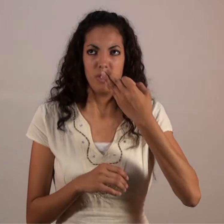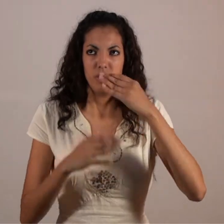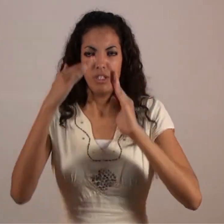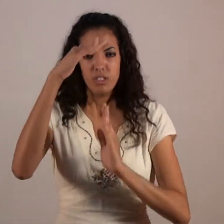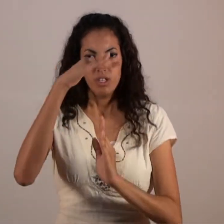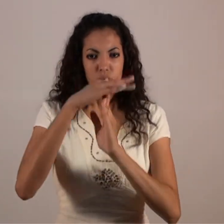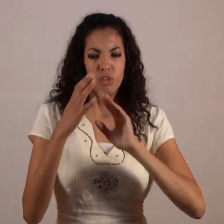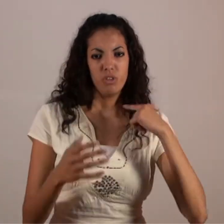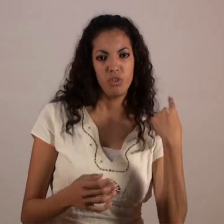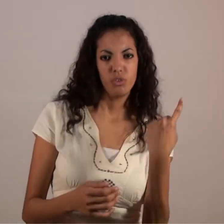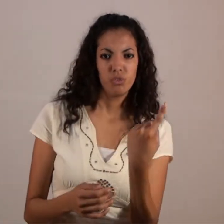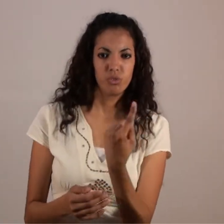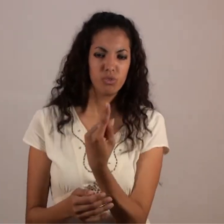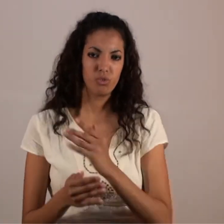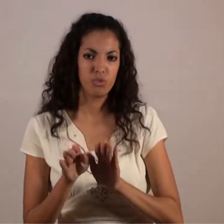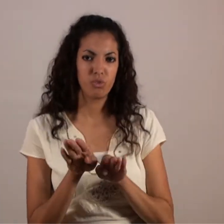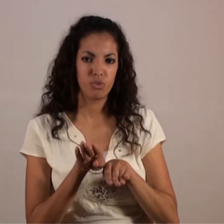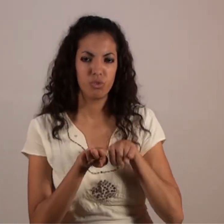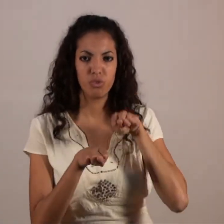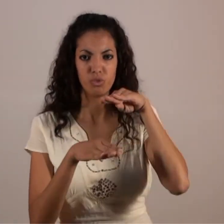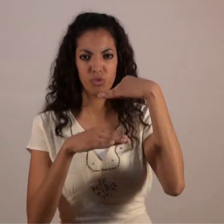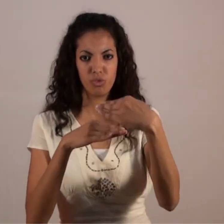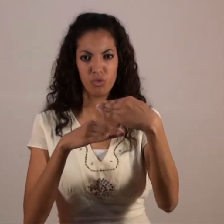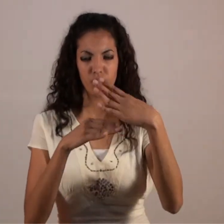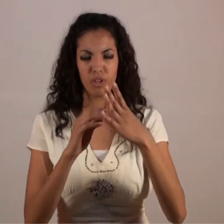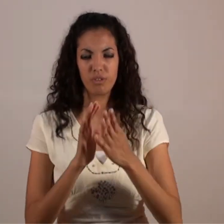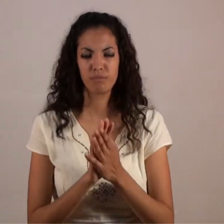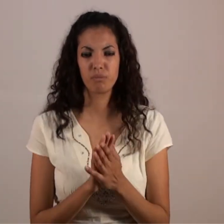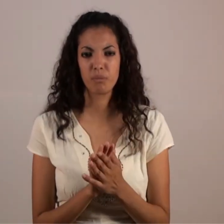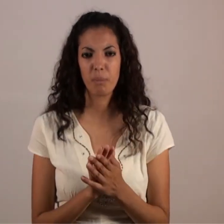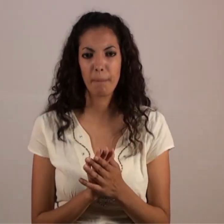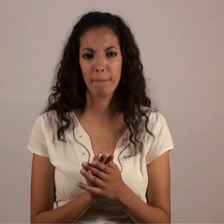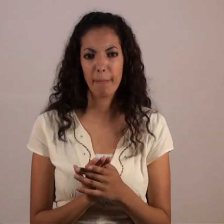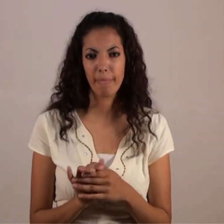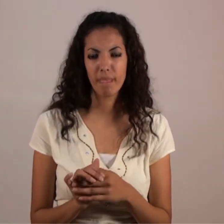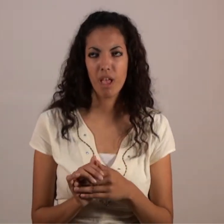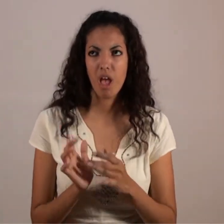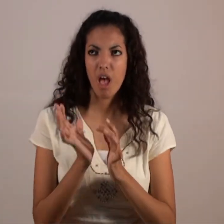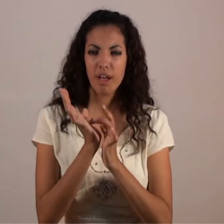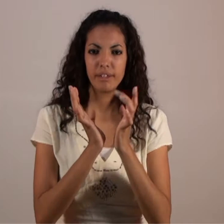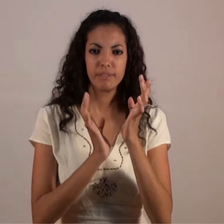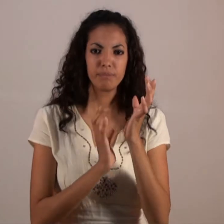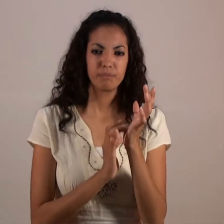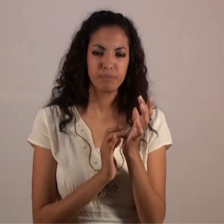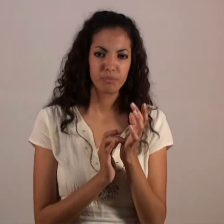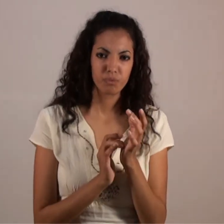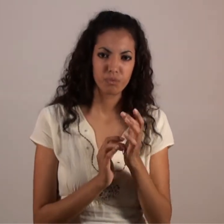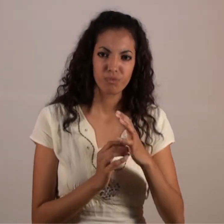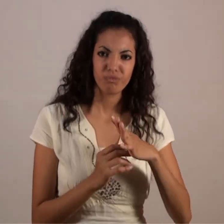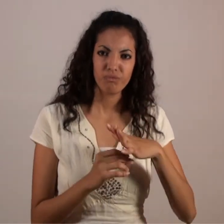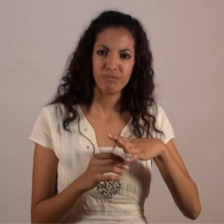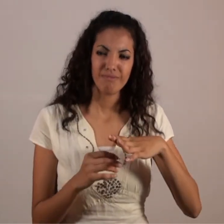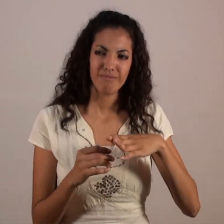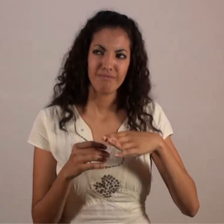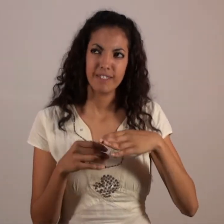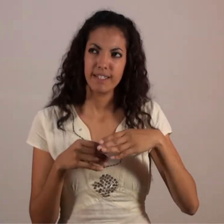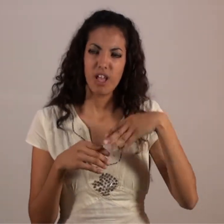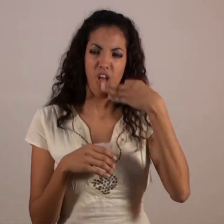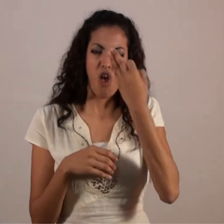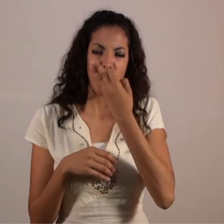Según nuestra semejanza. El origen divino de Jesús no le dio ningún derecho exclusivo. Fue tentado como